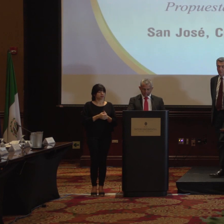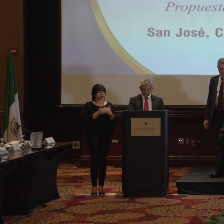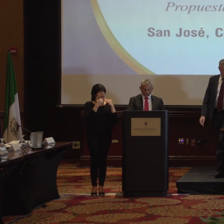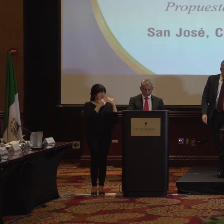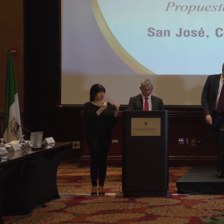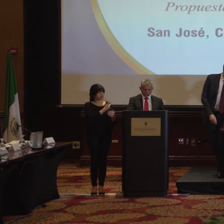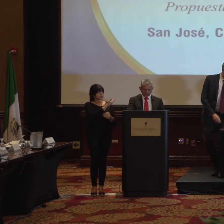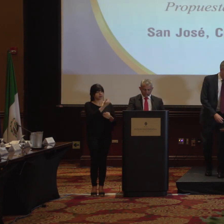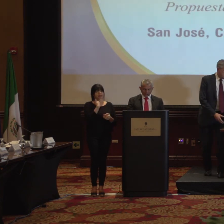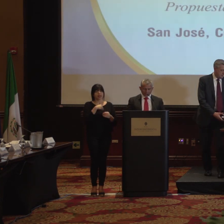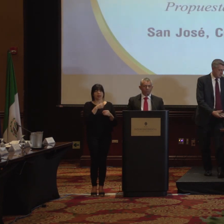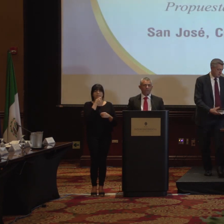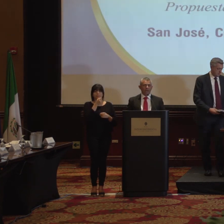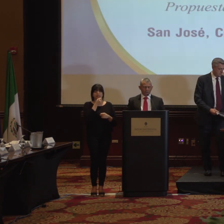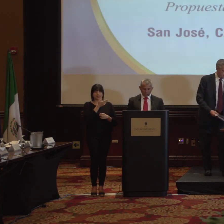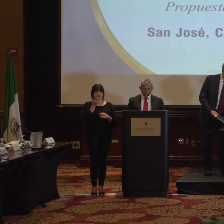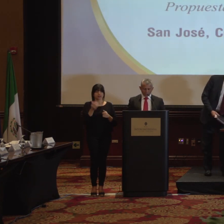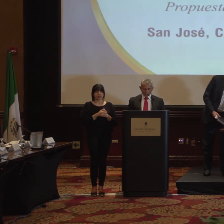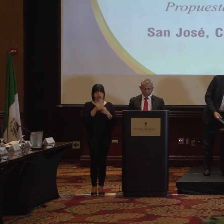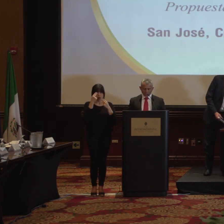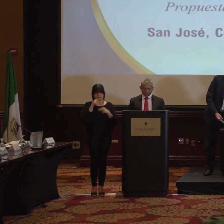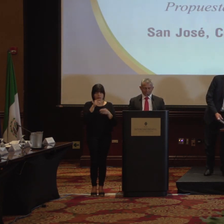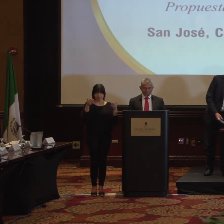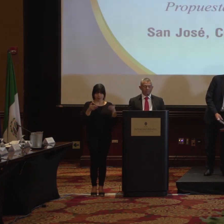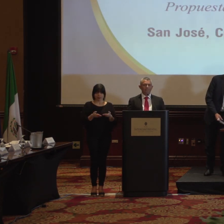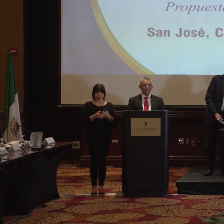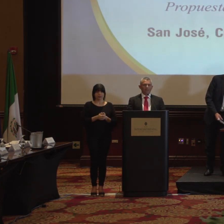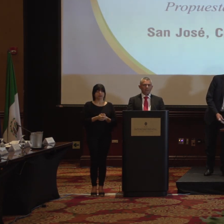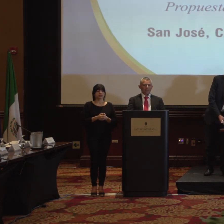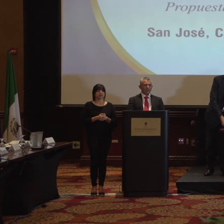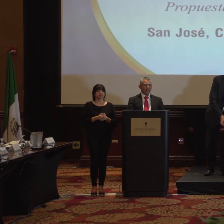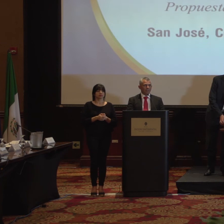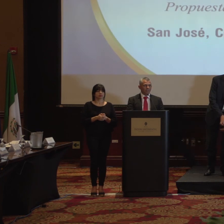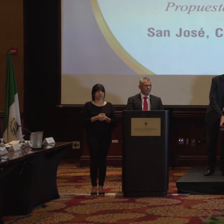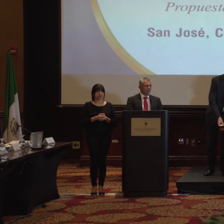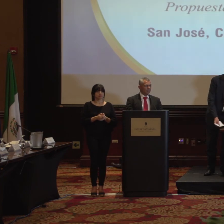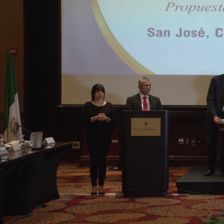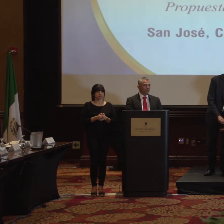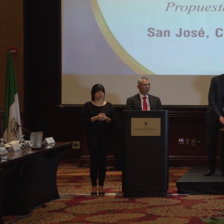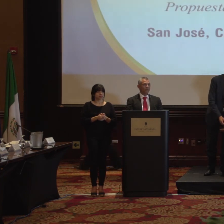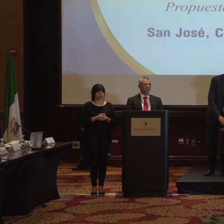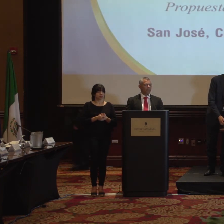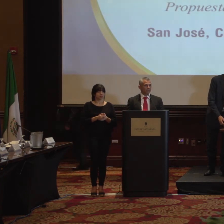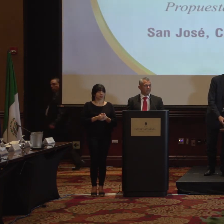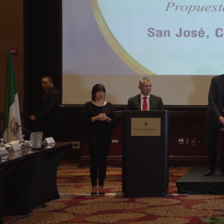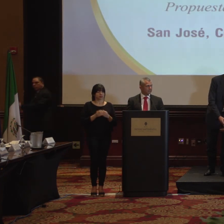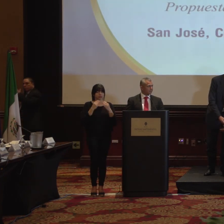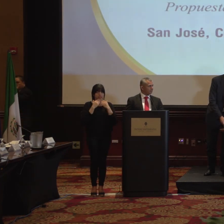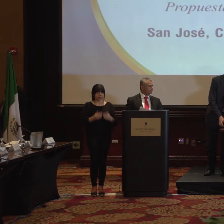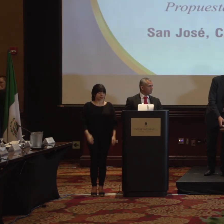agradecemos a los señores de la prensa que nos honraron con su presencia y su cobertura